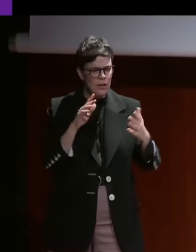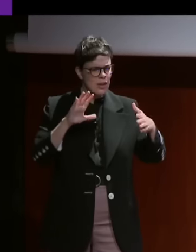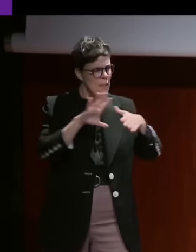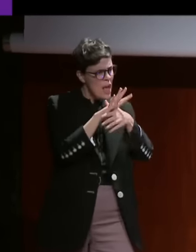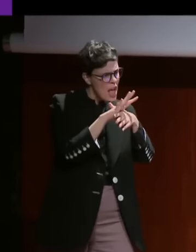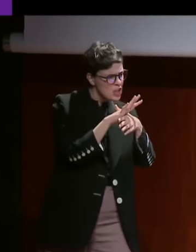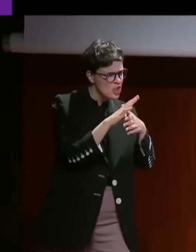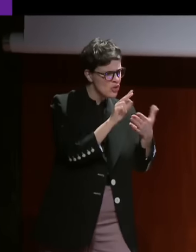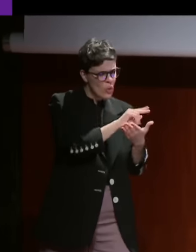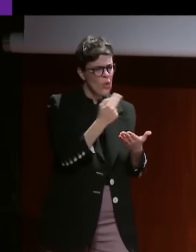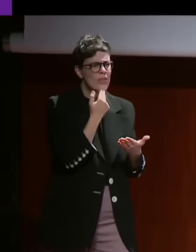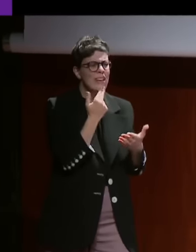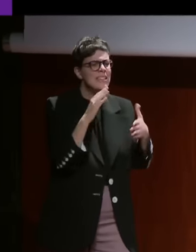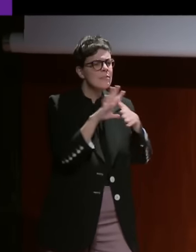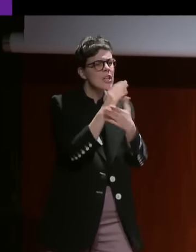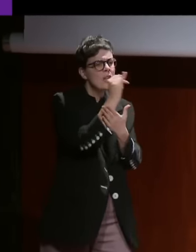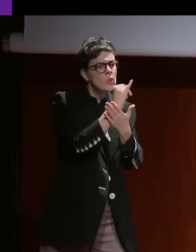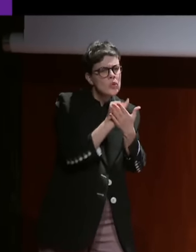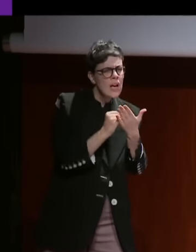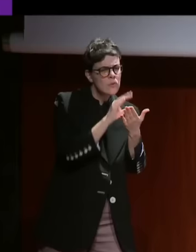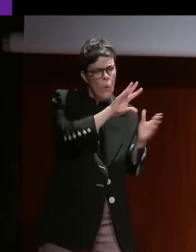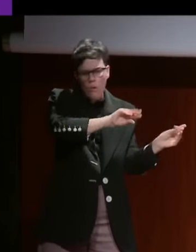Et je trouvais que